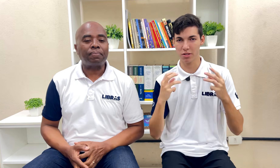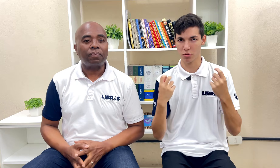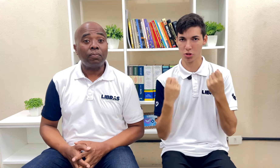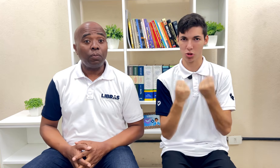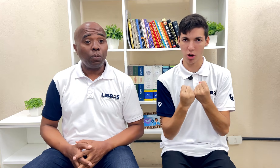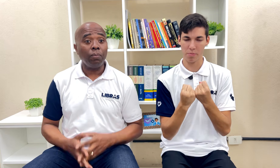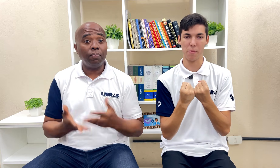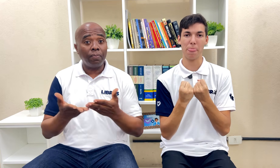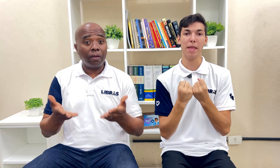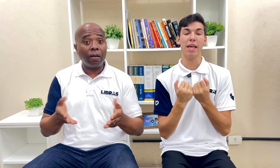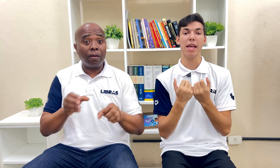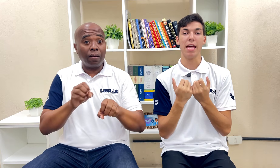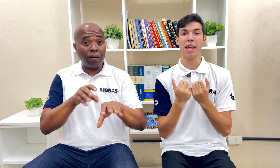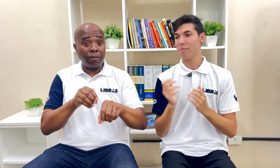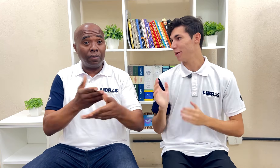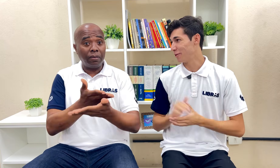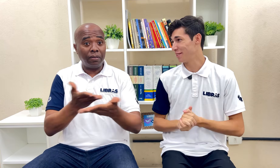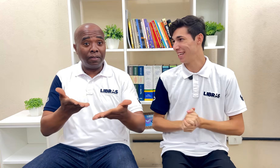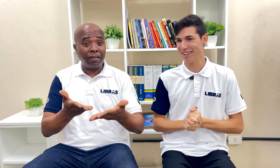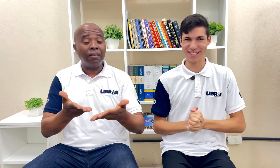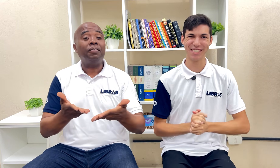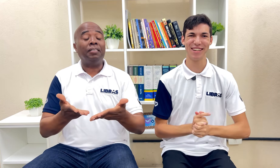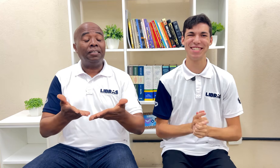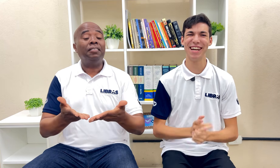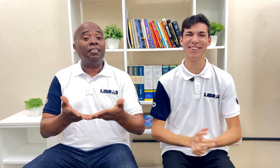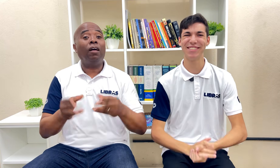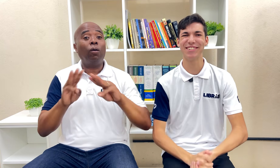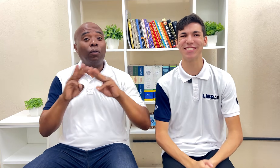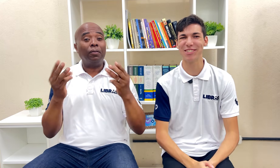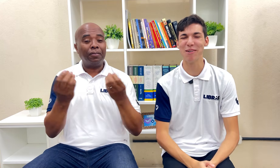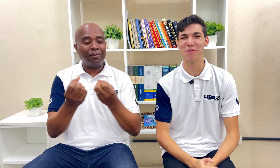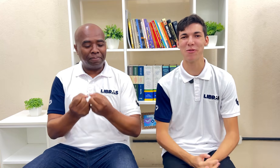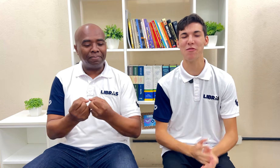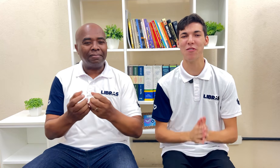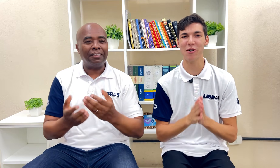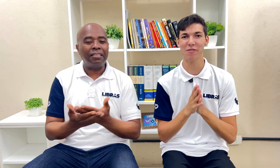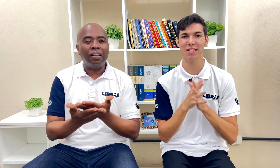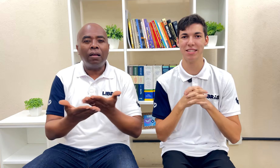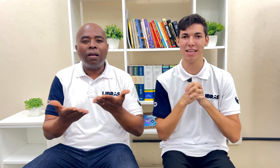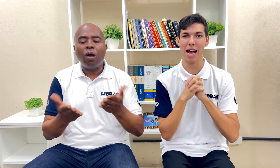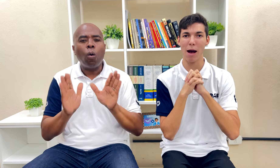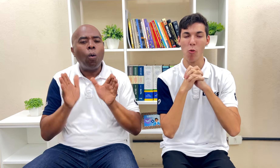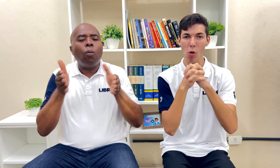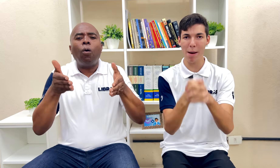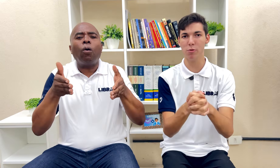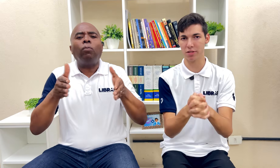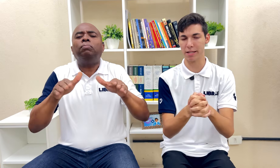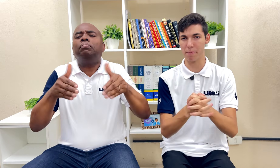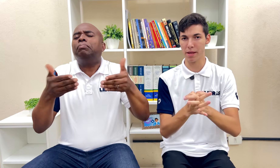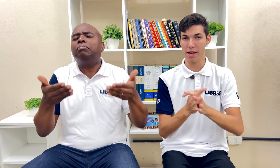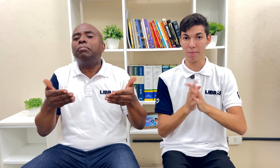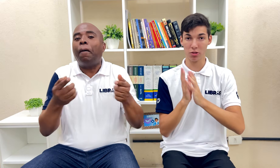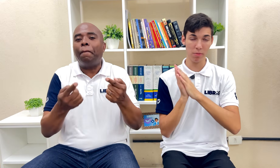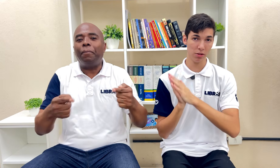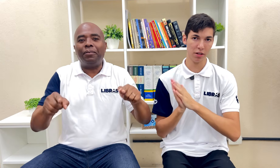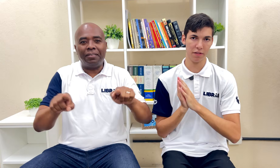no workshop, perdão, estou fazendo em Libras, a gente vai ensinar hoje no workshop, o foco vai ser a música. Mas como a dona